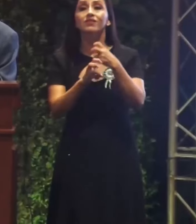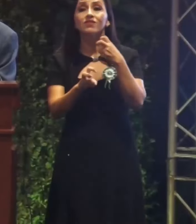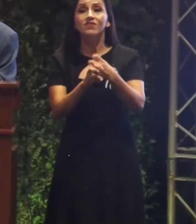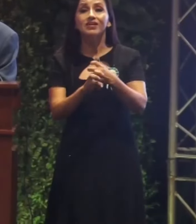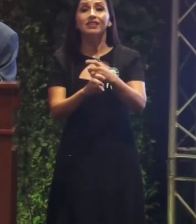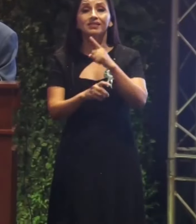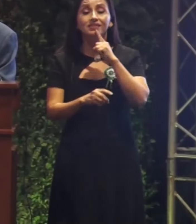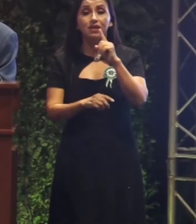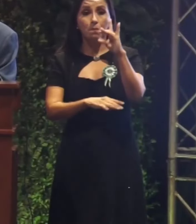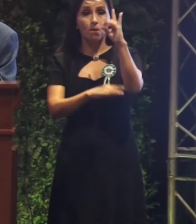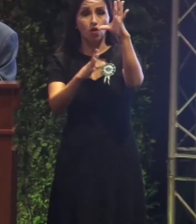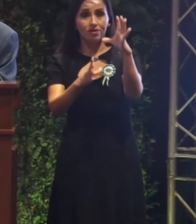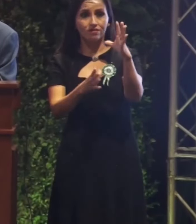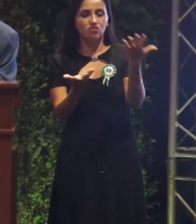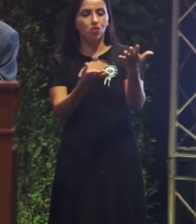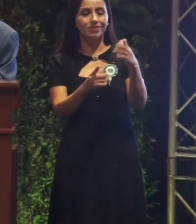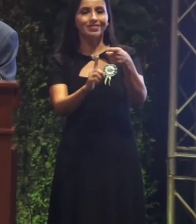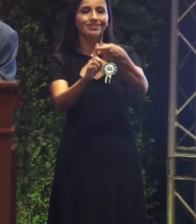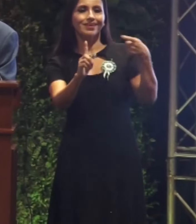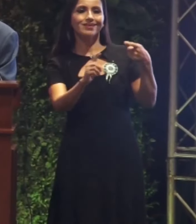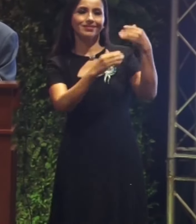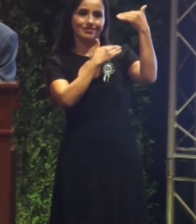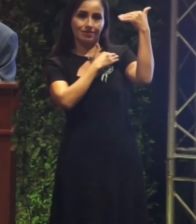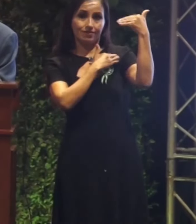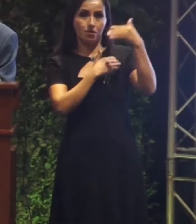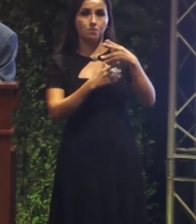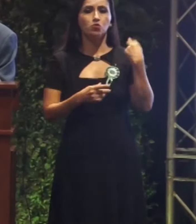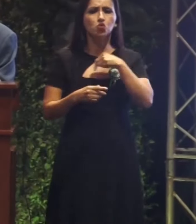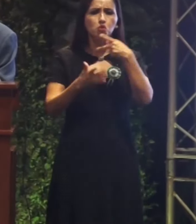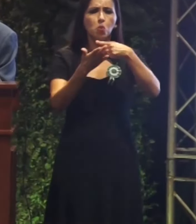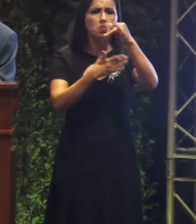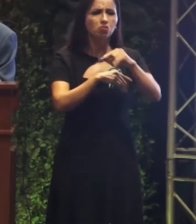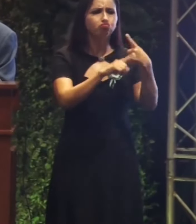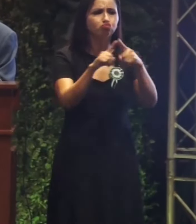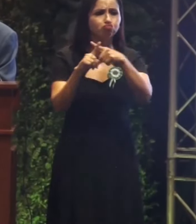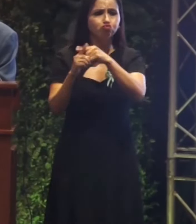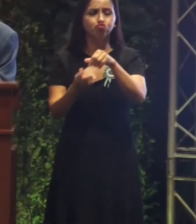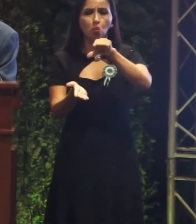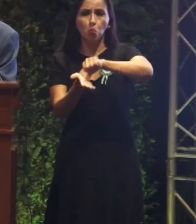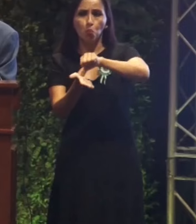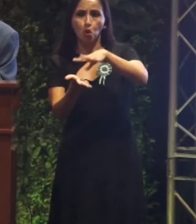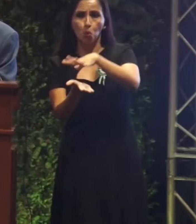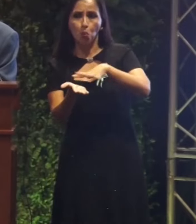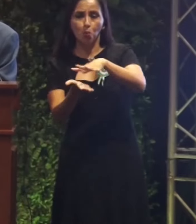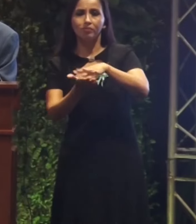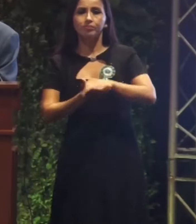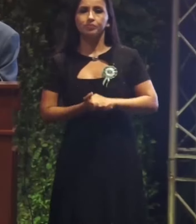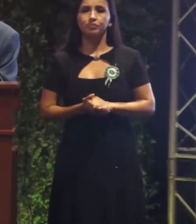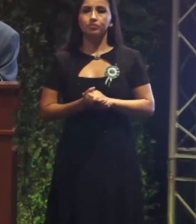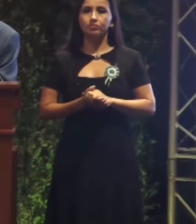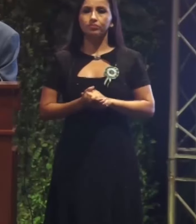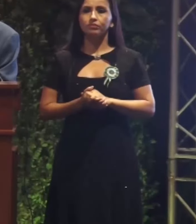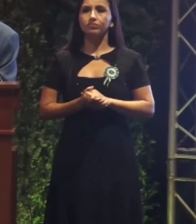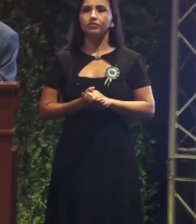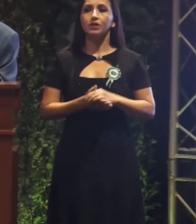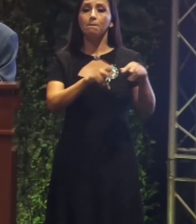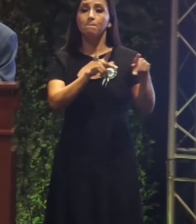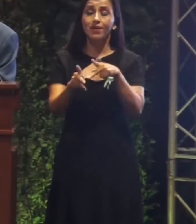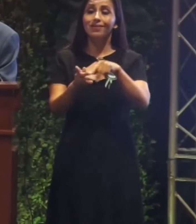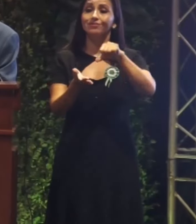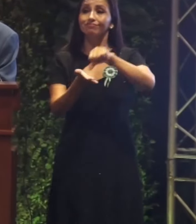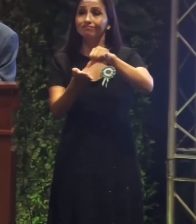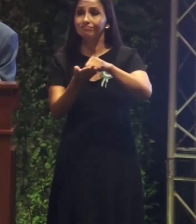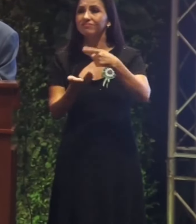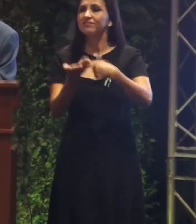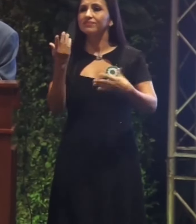boliviano siendo cruceño. Yo sostengo que nuestros proyectos, los locales, los planes locales,